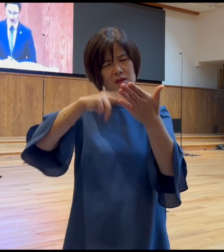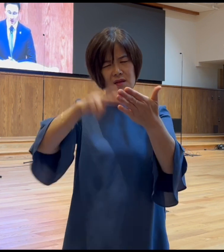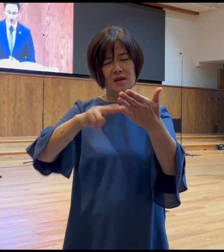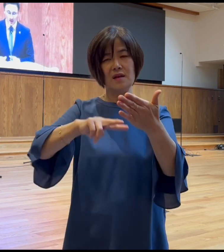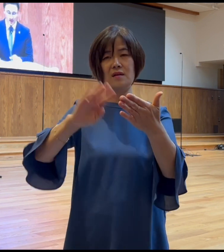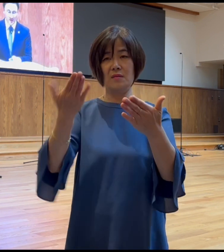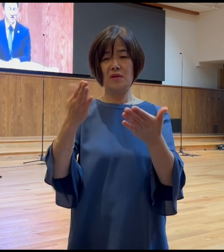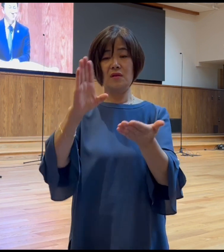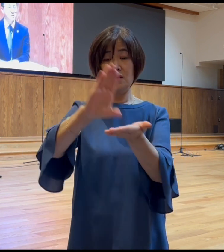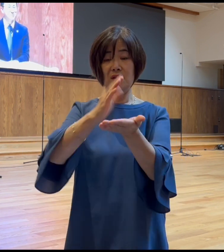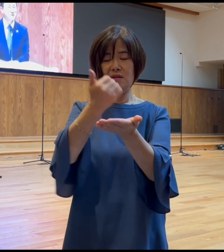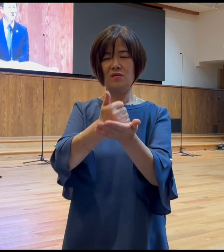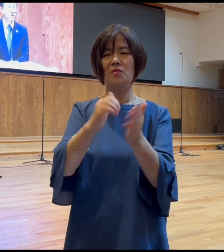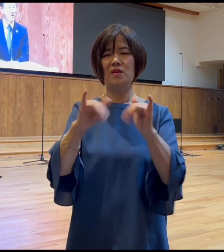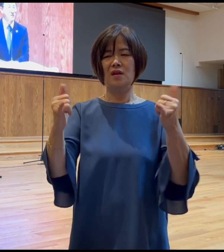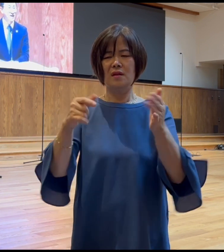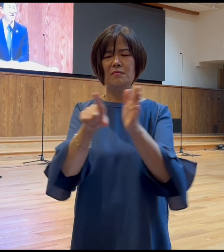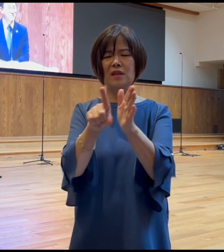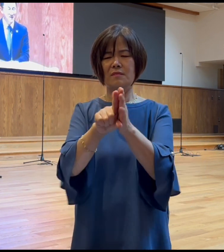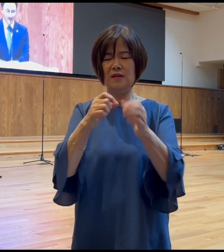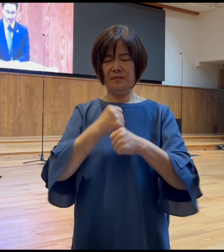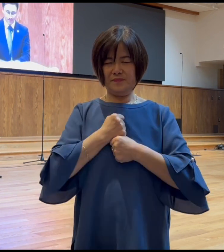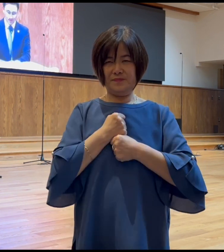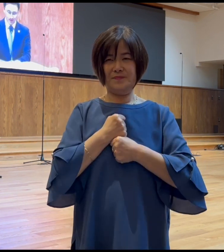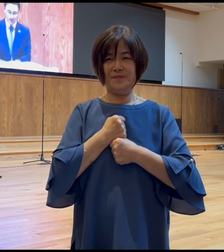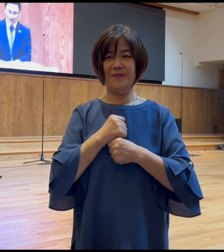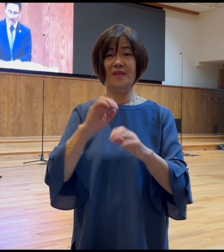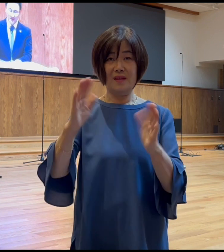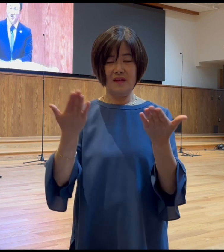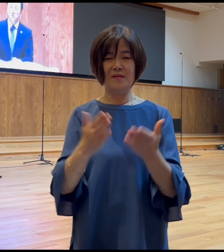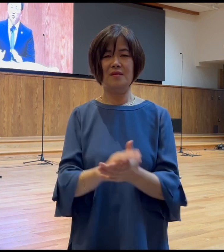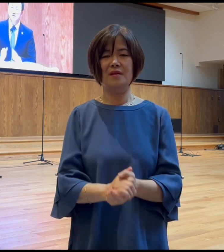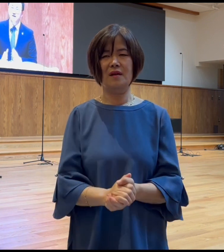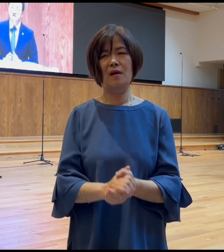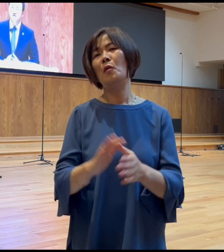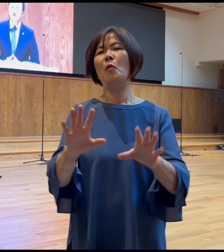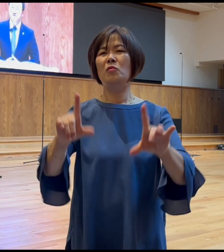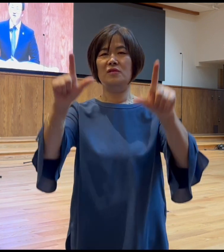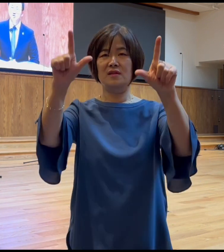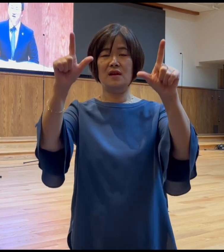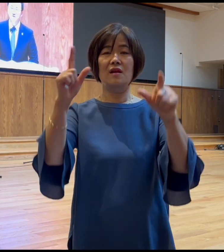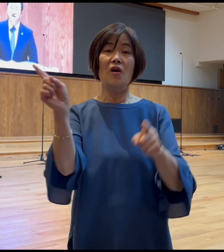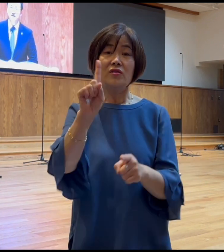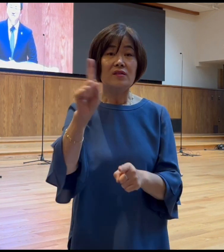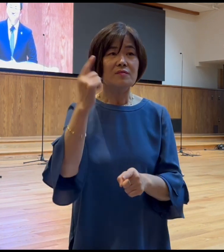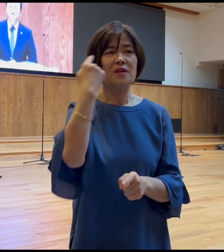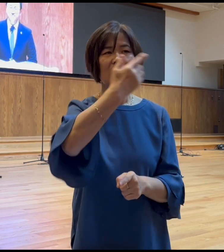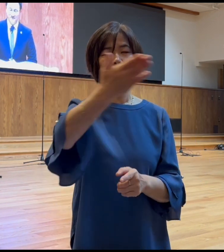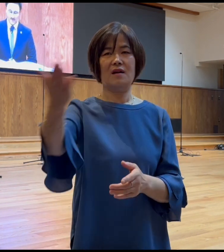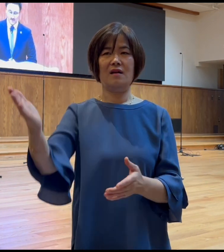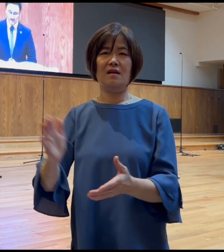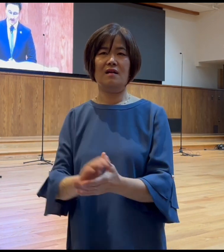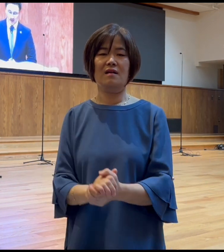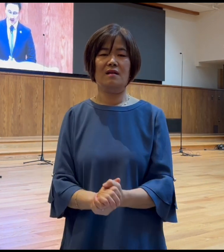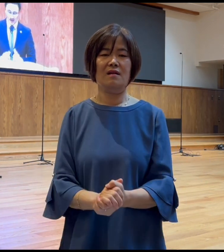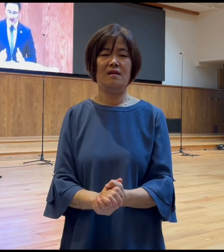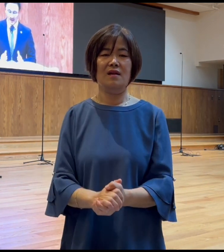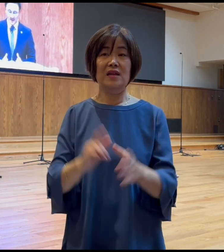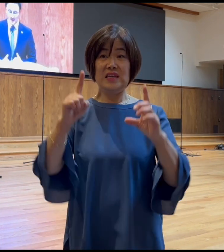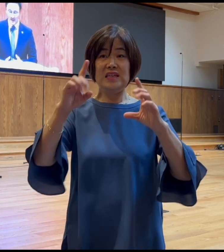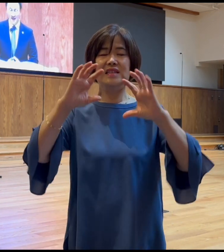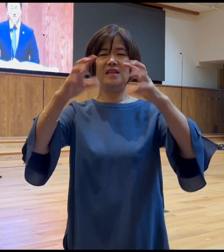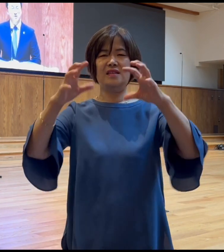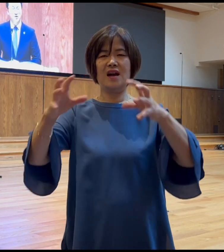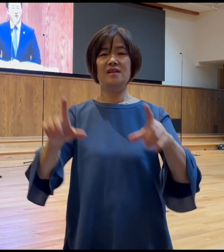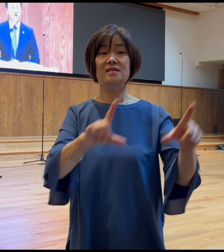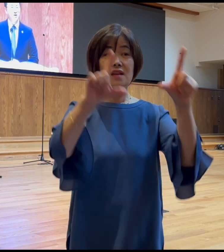당시 그리스도인들은 믿음을 지켜 나갔습니다. 여러분, 오늘날은 어떠합니까? 이